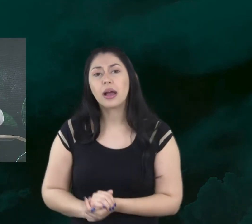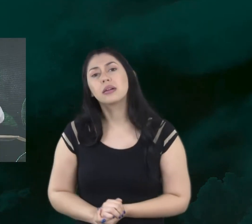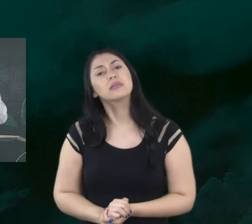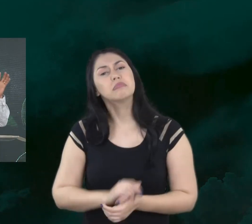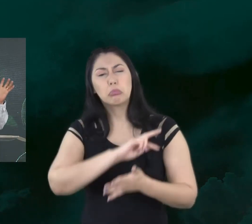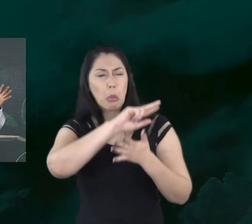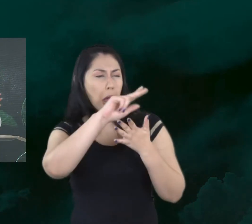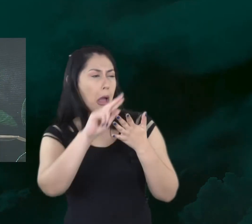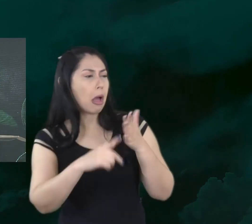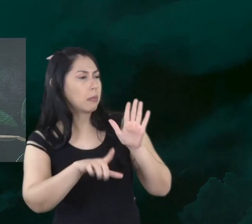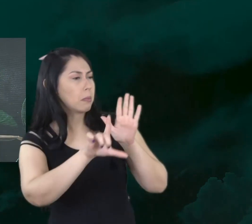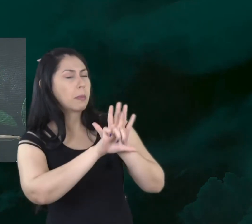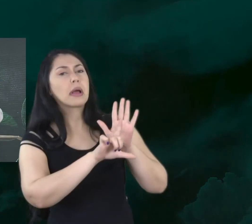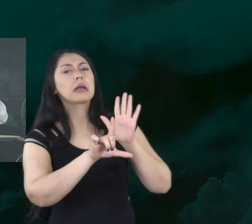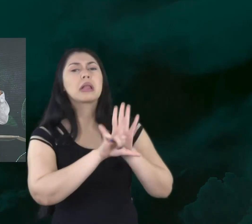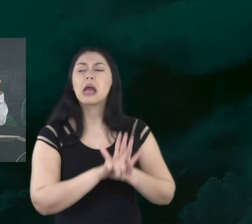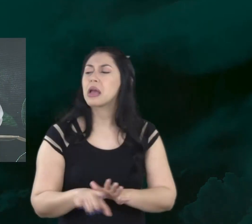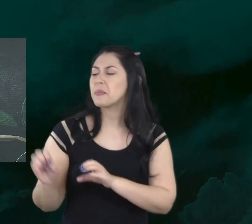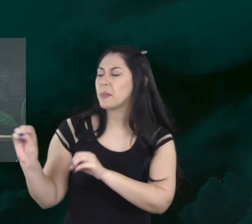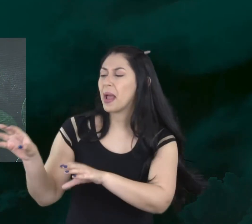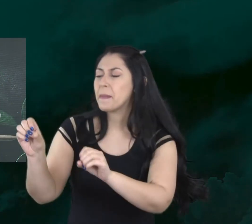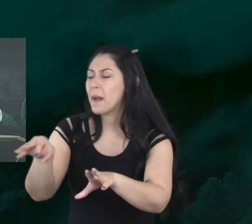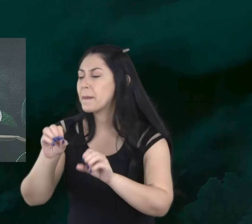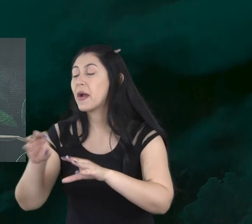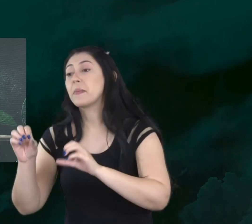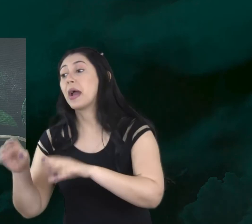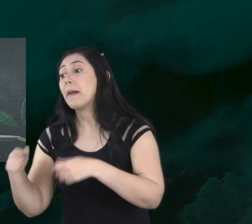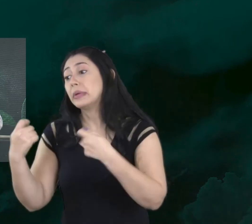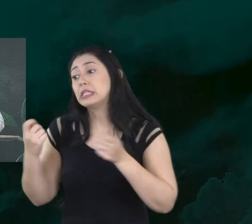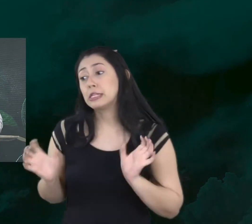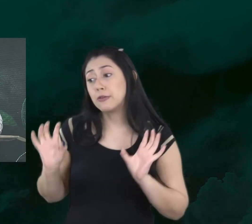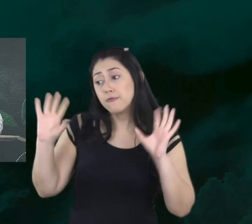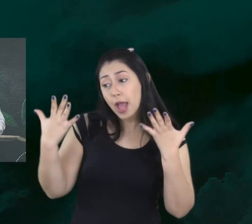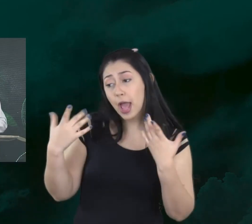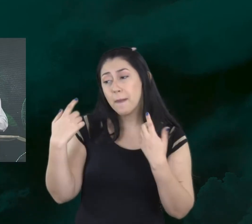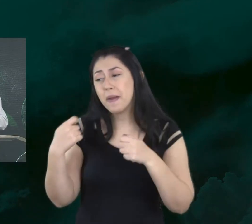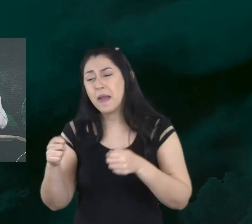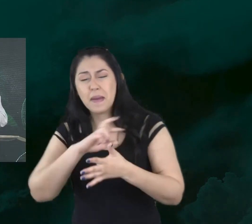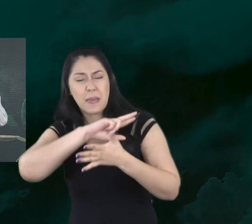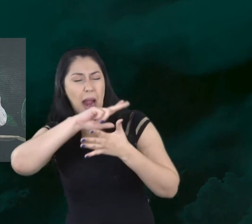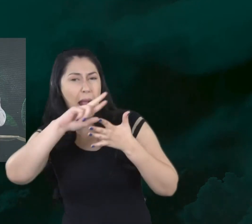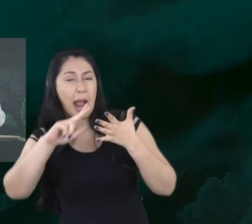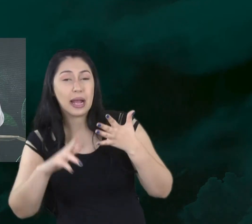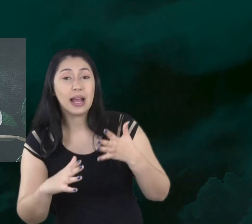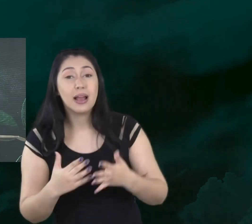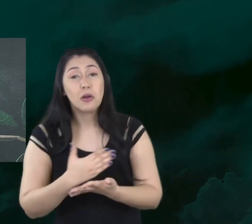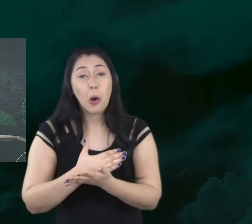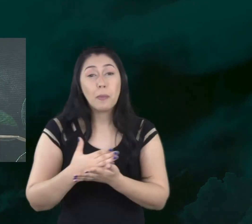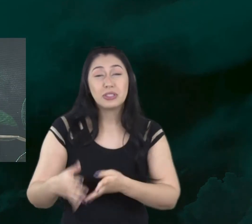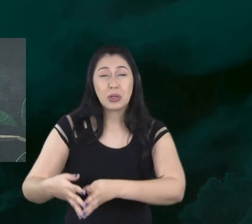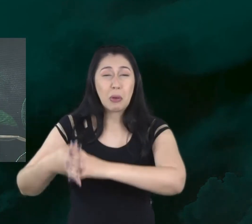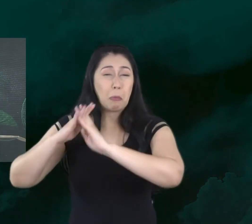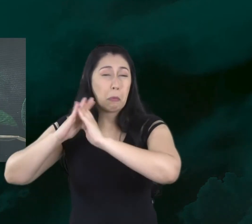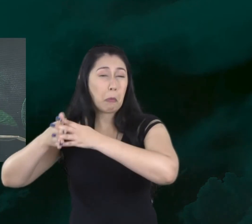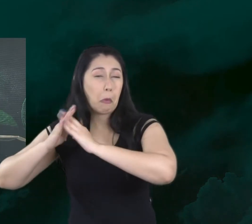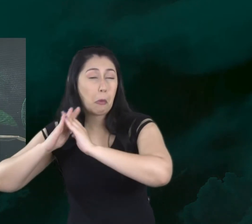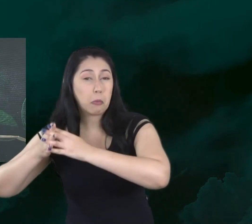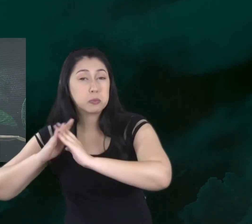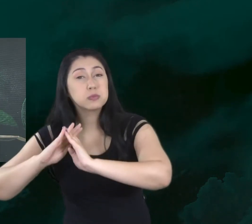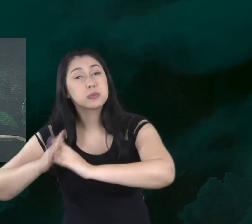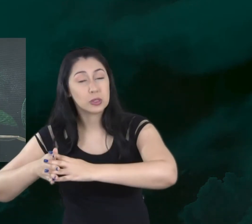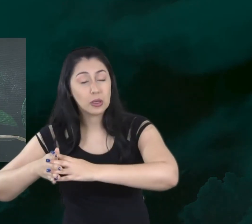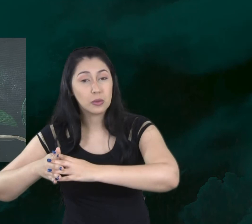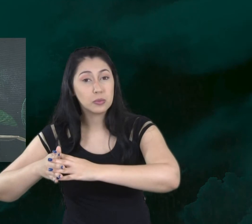observância da lei, querendo introduzir, guardar festas, guardar dias, né? E essa confusão toda tirou,